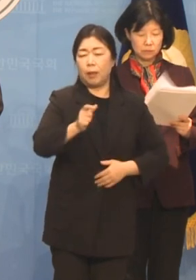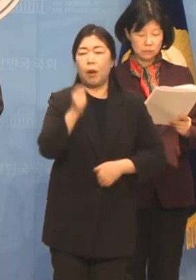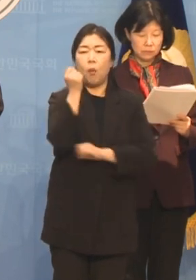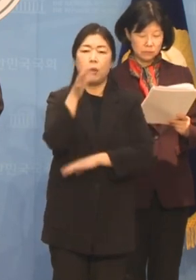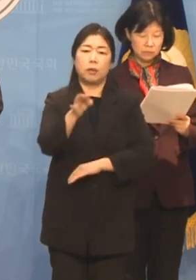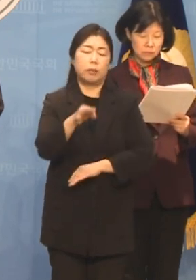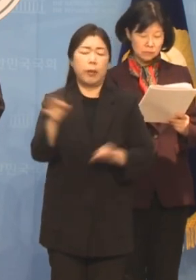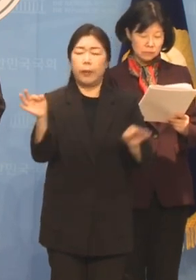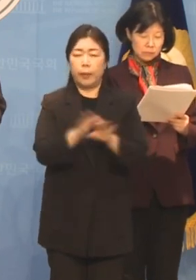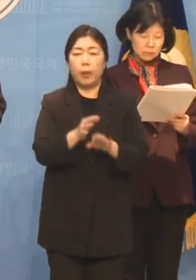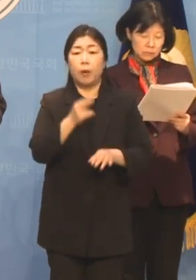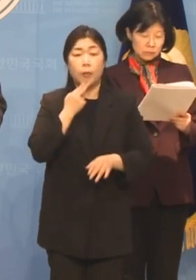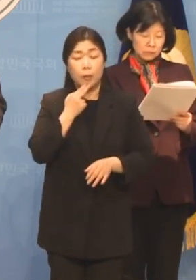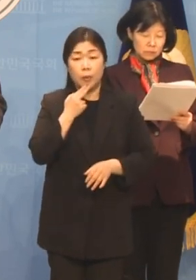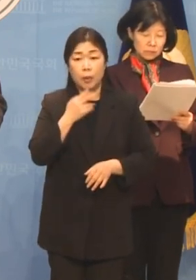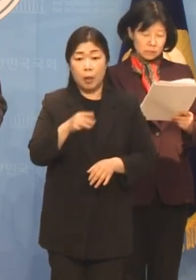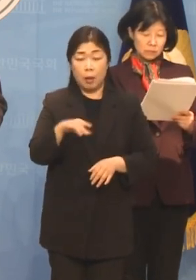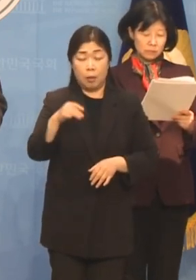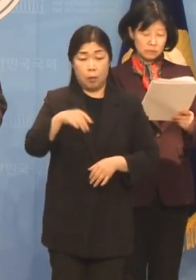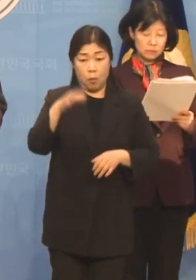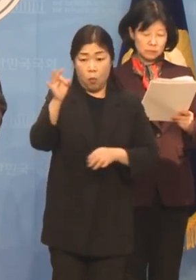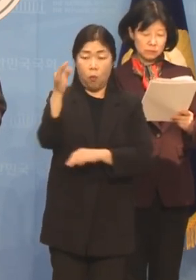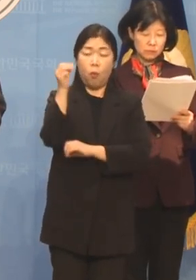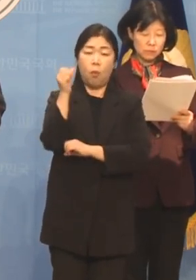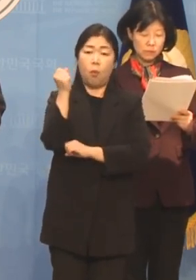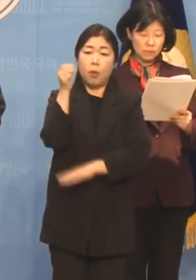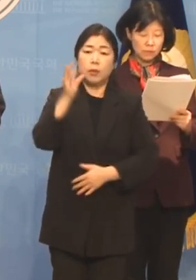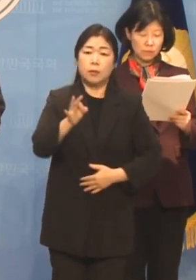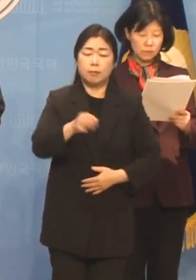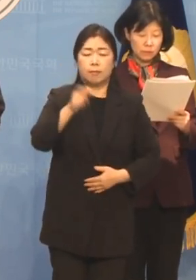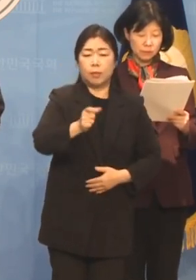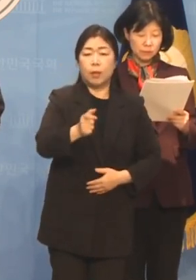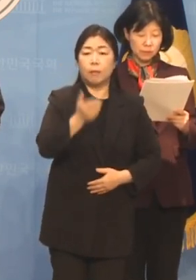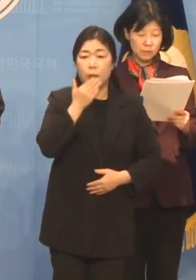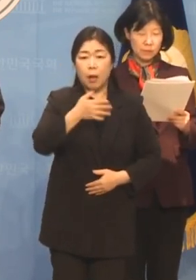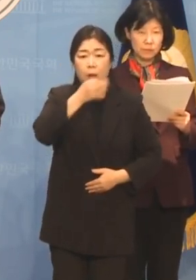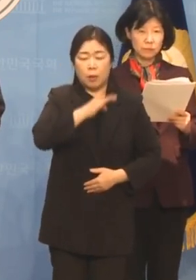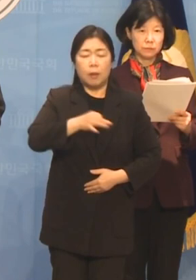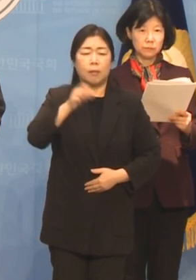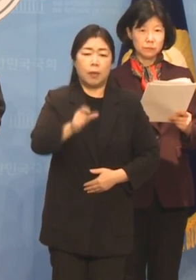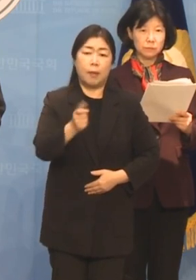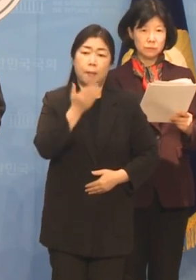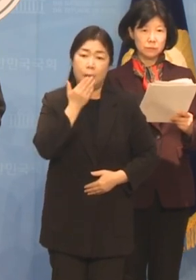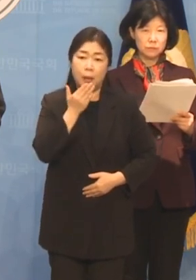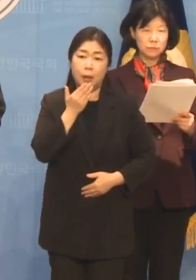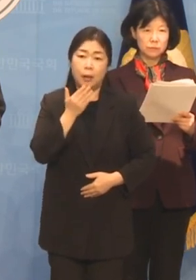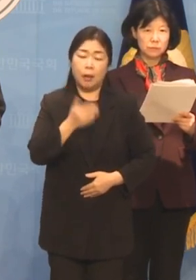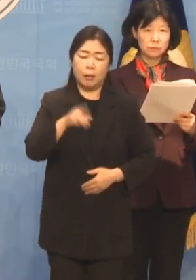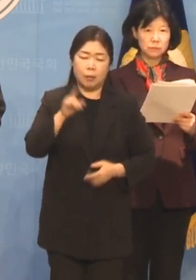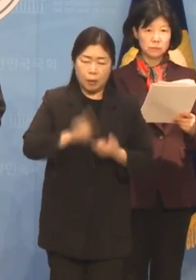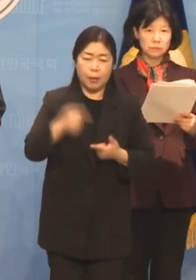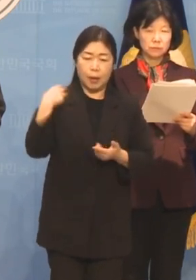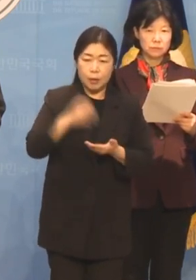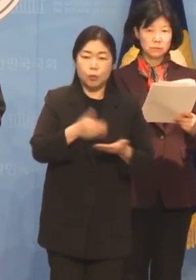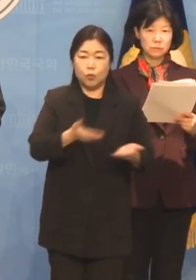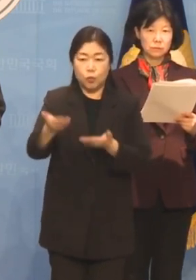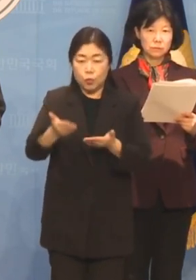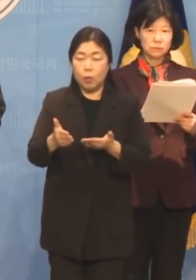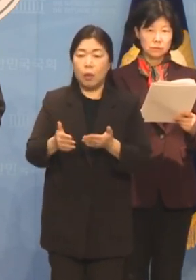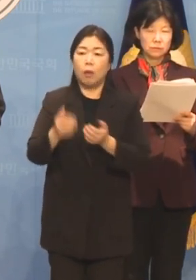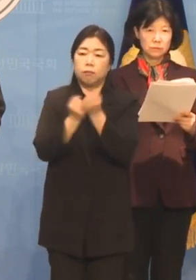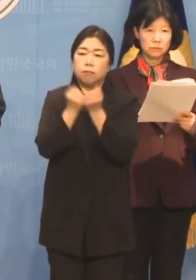없다. 금리는 높고 안전한 상품이다. 와 같은 사실에 기반하지 않은 정보를 제공하며 피해자들을